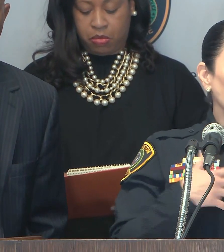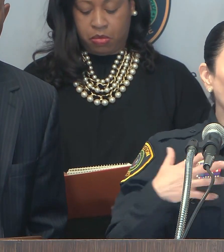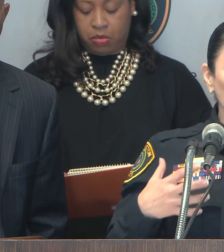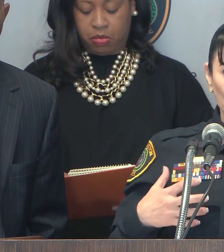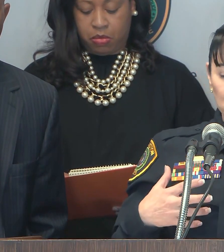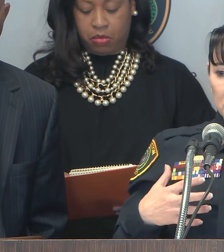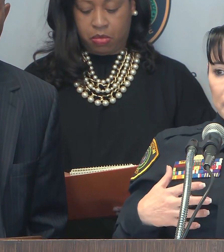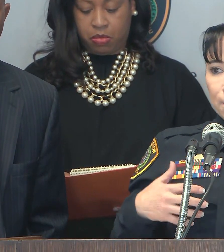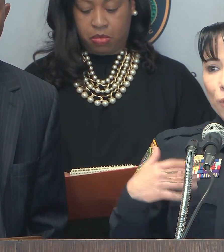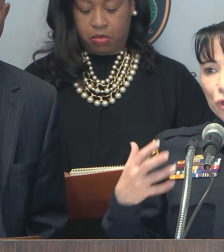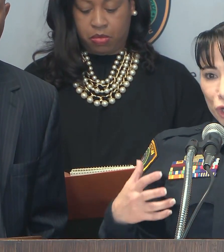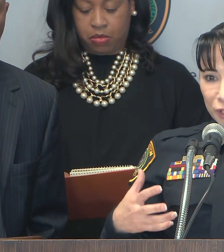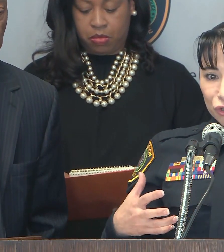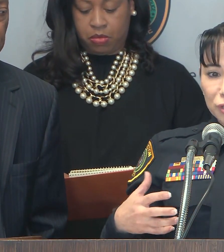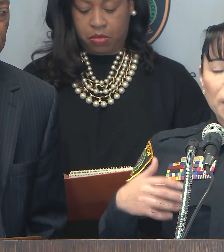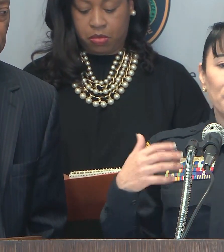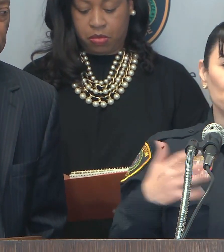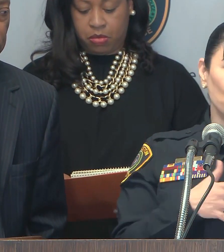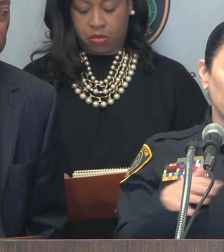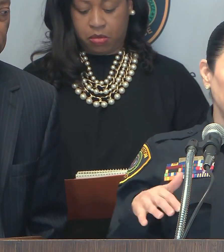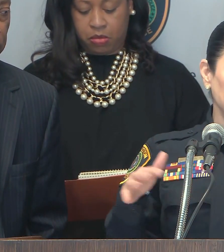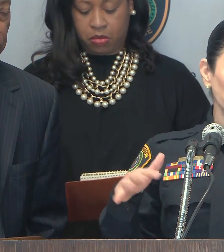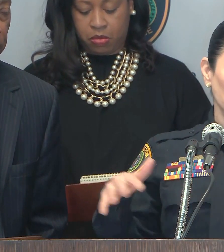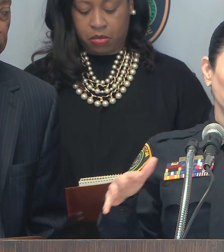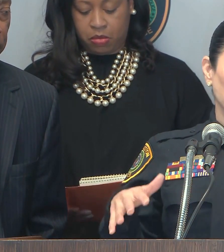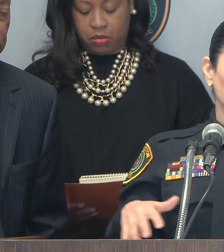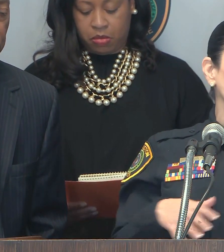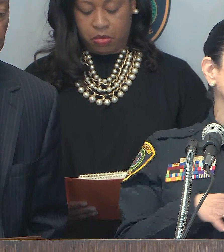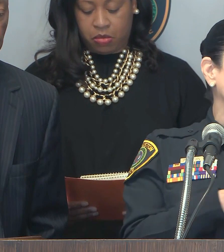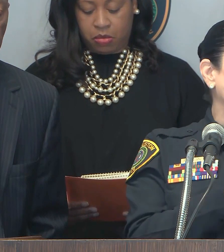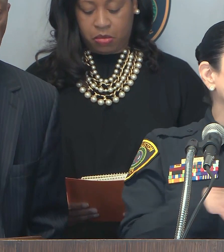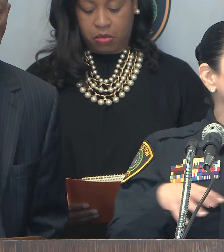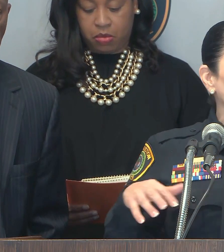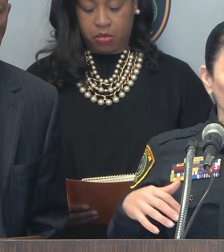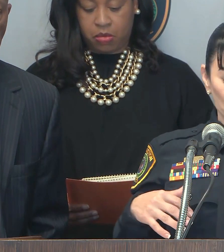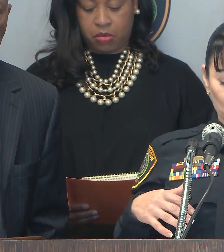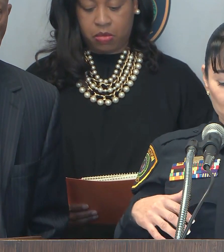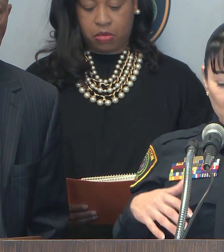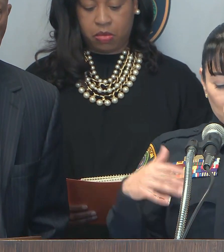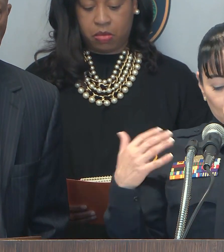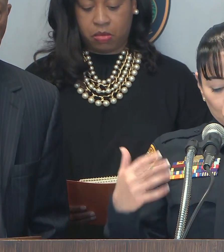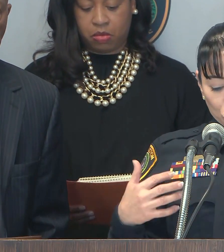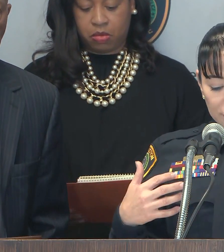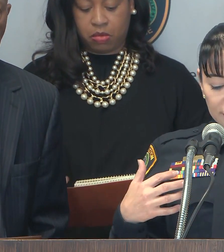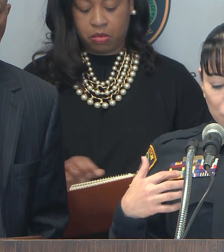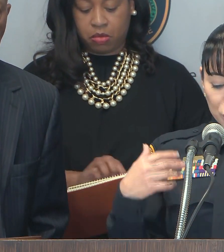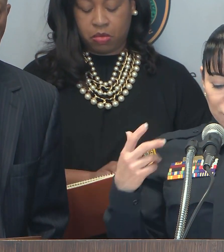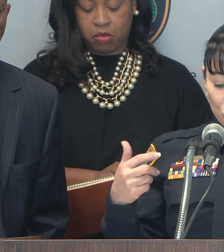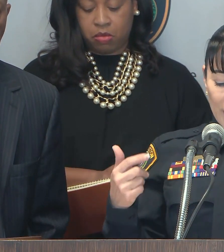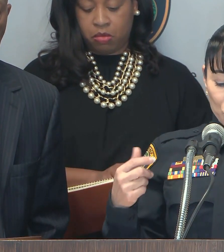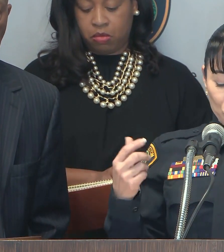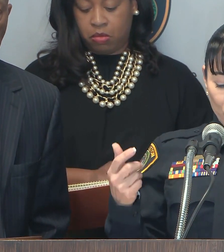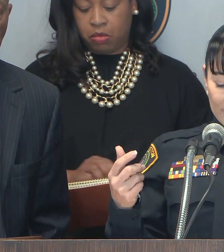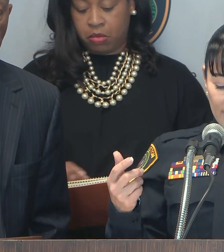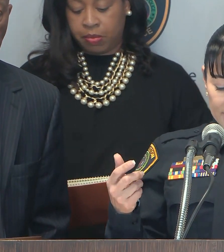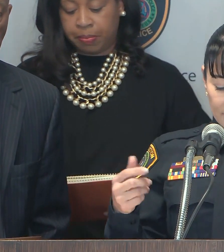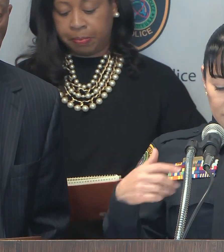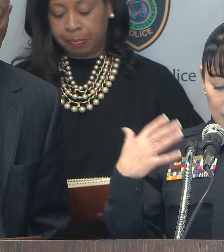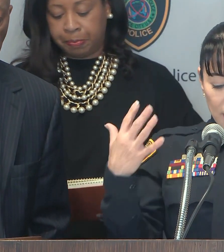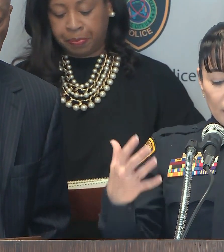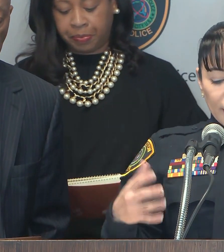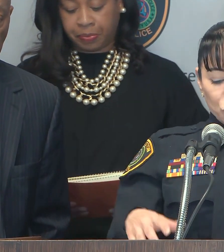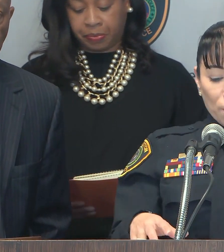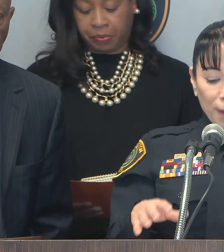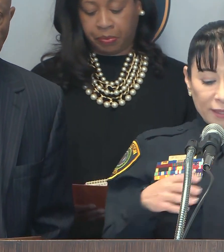estamos juntos, poderosos, pero solamente somos poderosos cuando estemos juntos. Nosotros estamos enfocando en